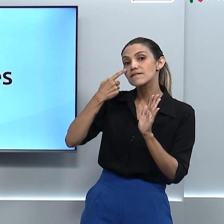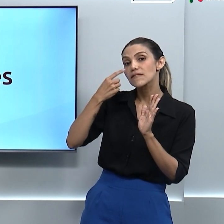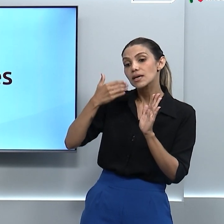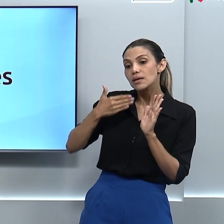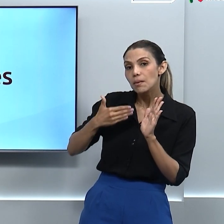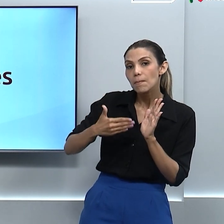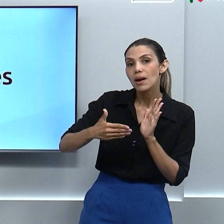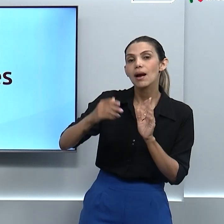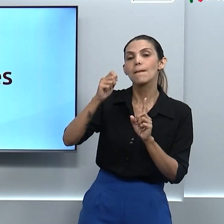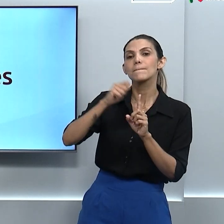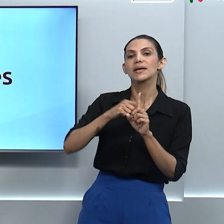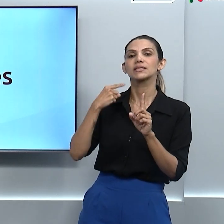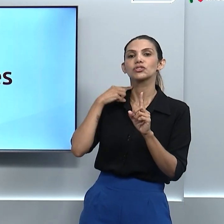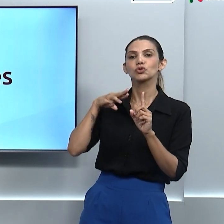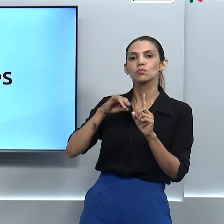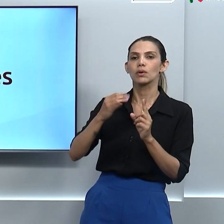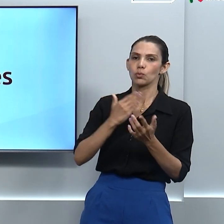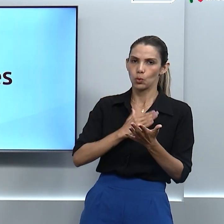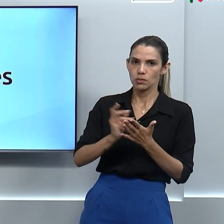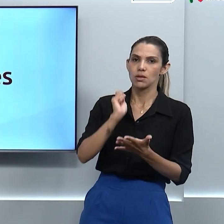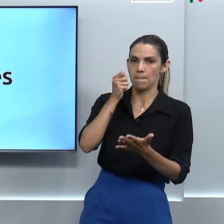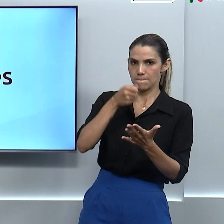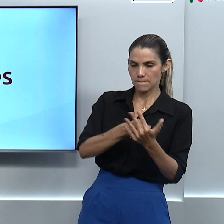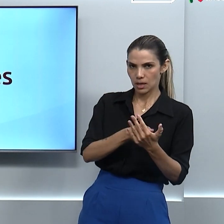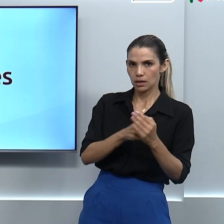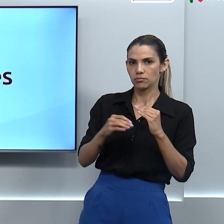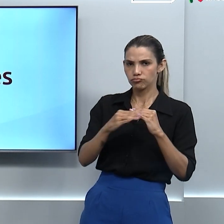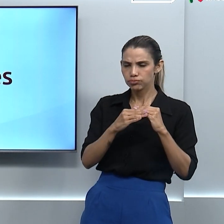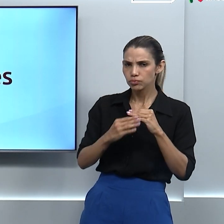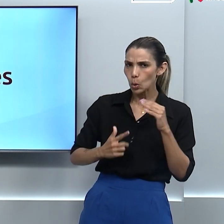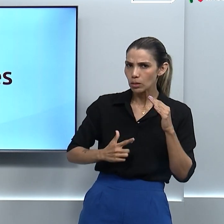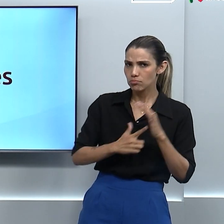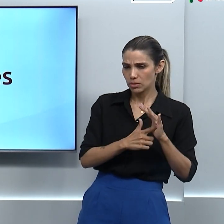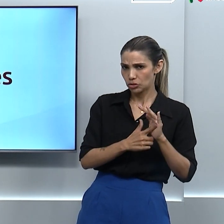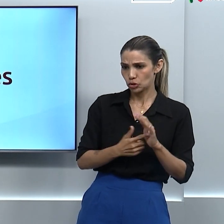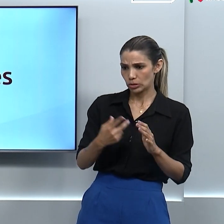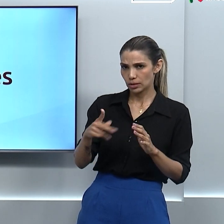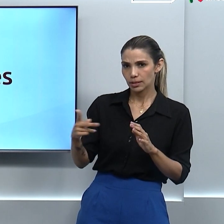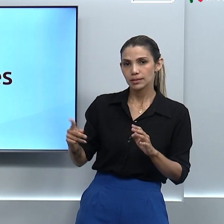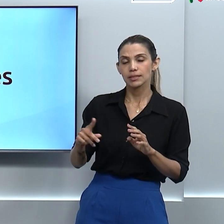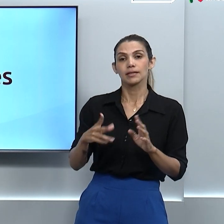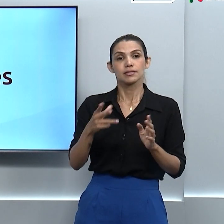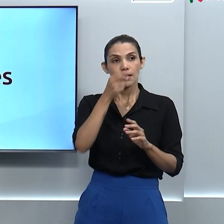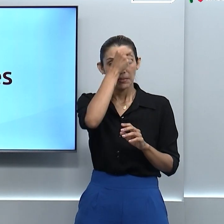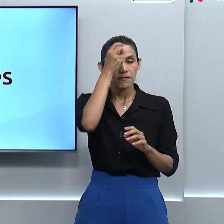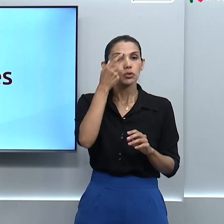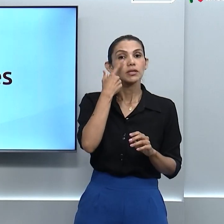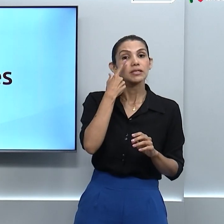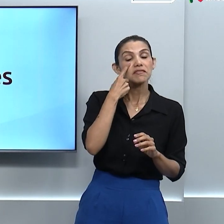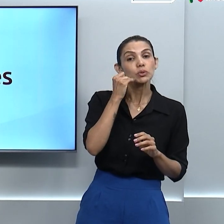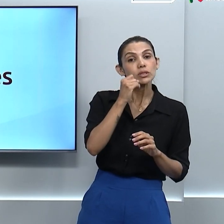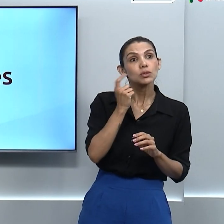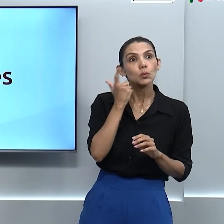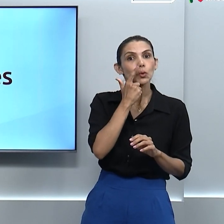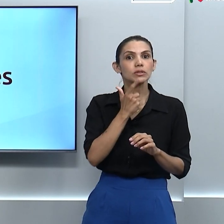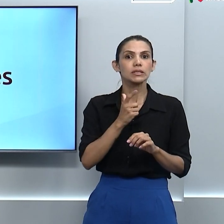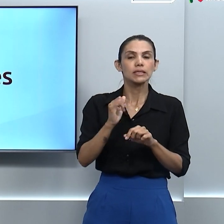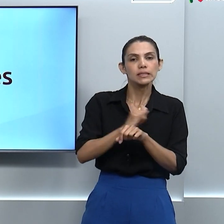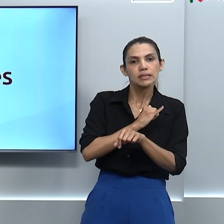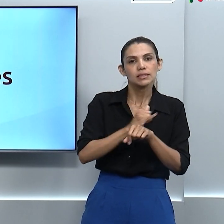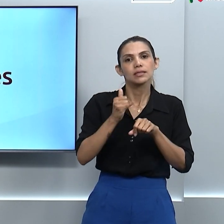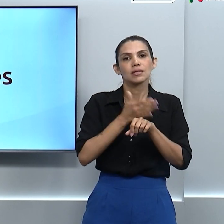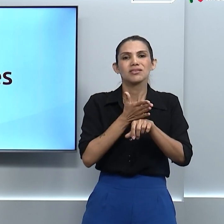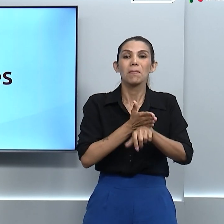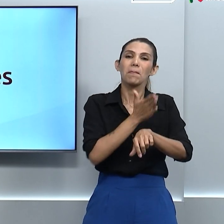mês de maio. A Prefeitura afirmou que estuda uma forma para viabilizar o pagamento retroativo, referente